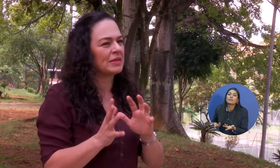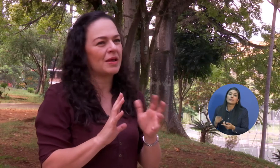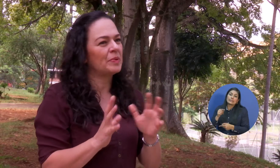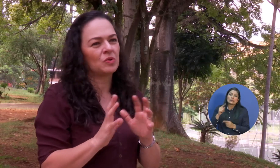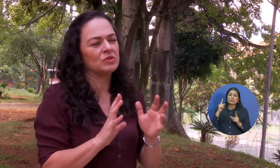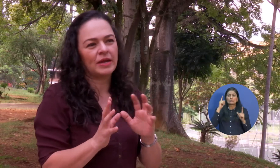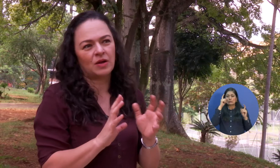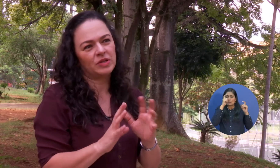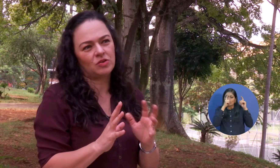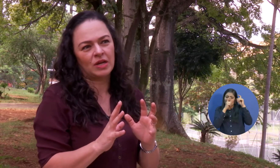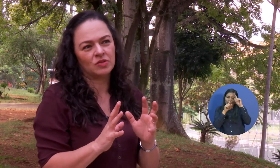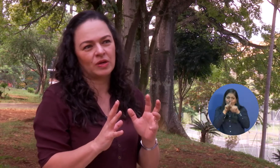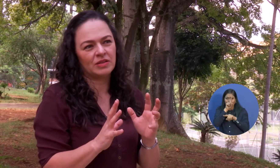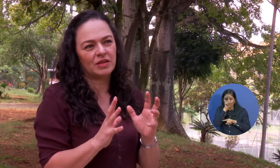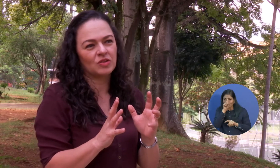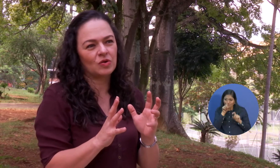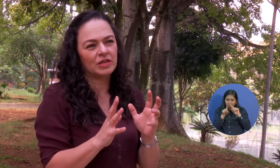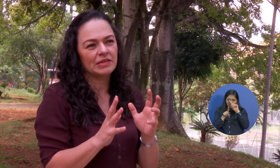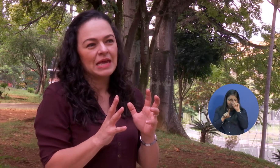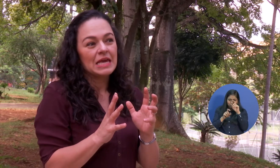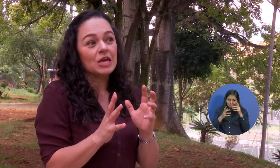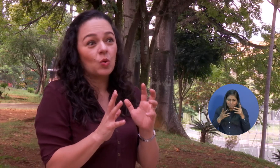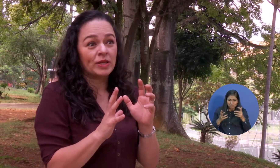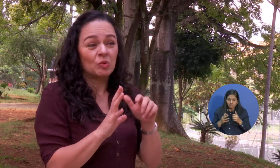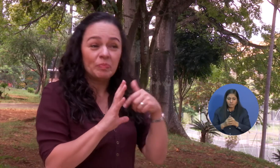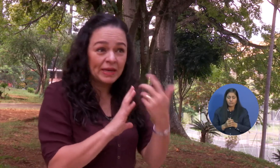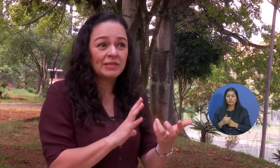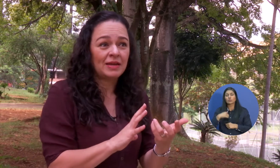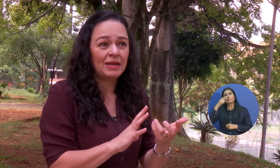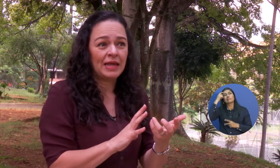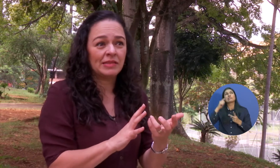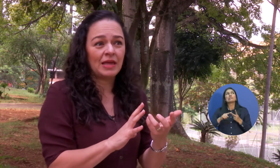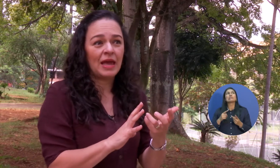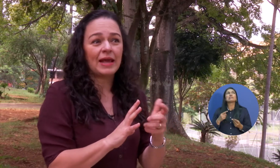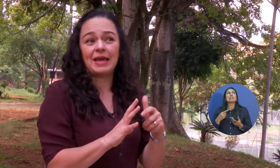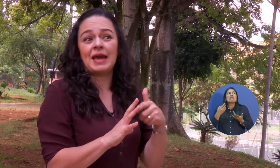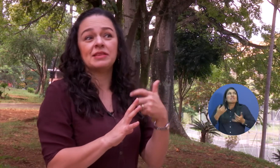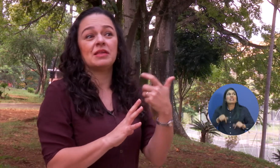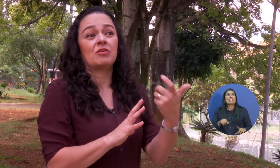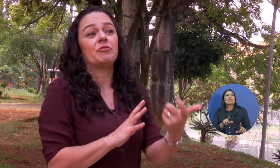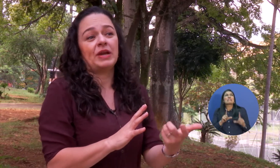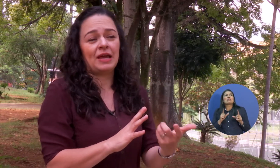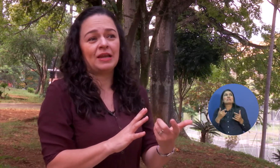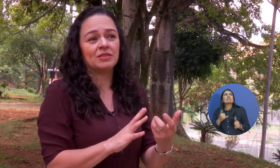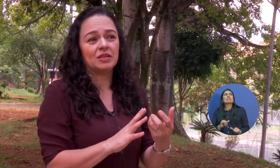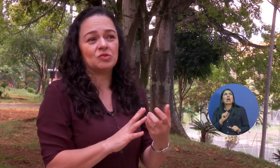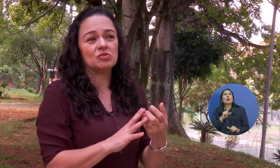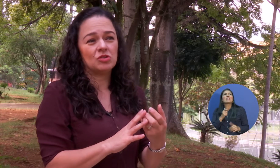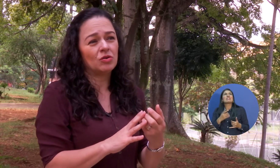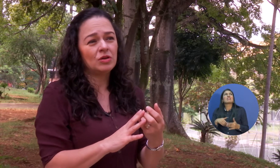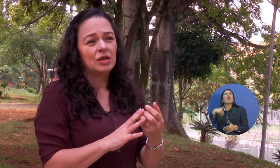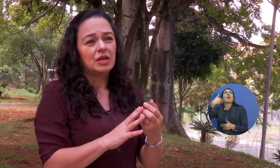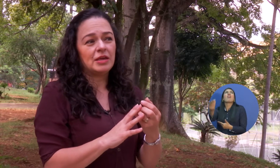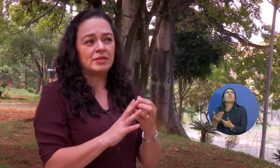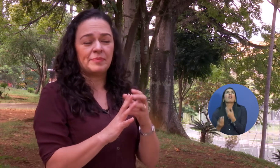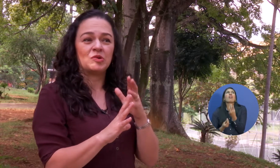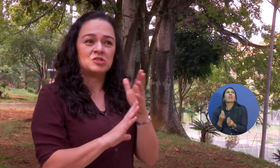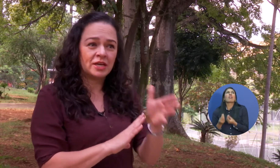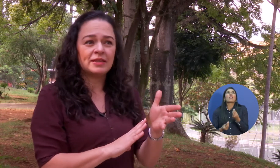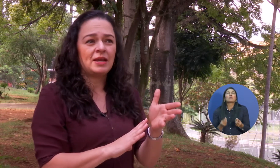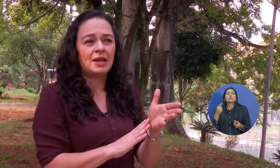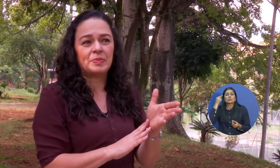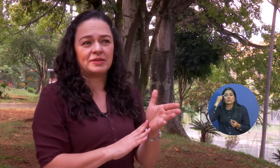ellos empiezan a preguntar y a cuestionar todas esas cosas, y cuando piensan en ese qué hacer fuera de la institución y